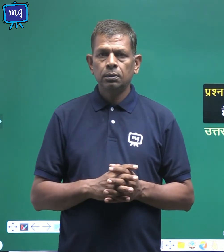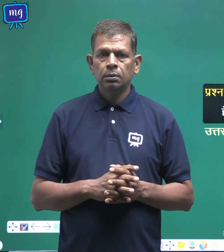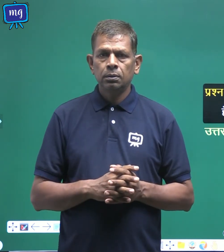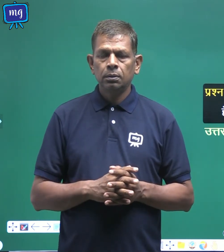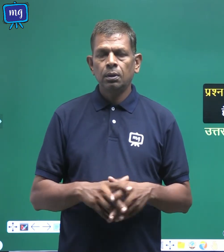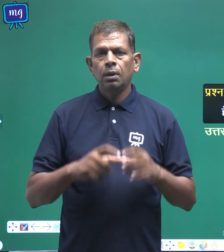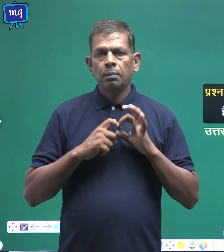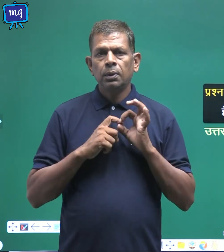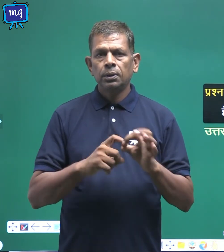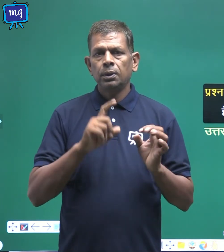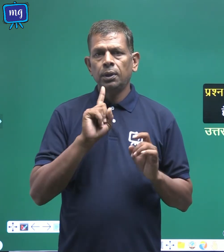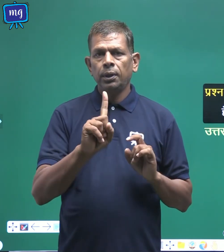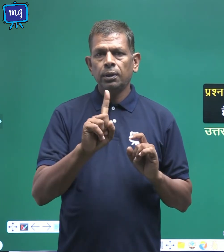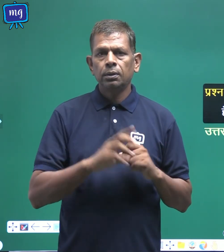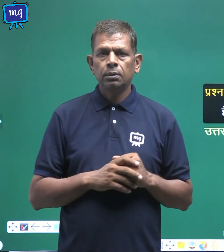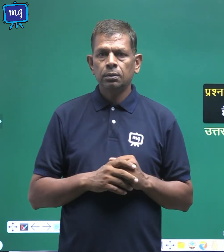प्रश्न 1,